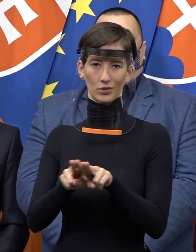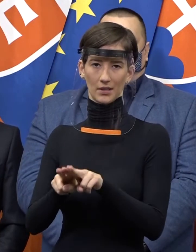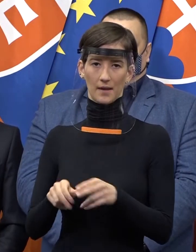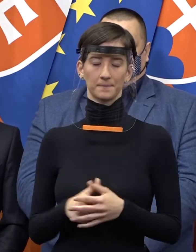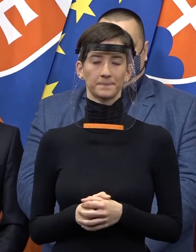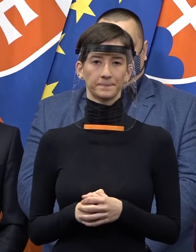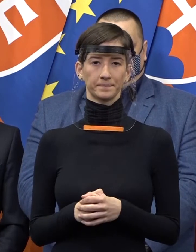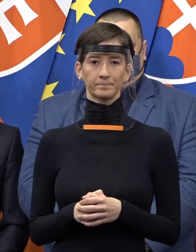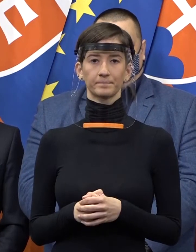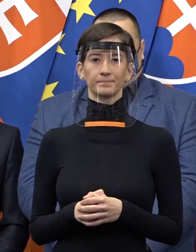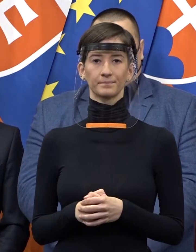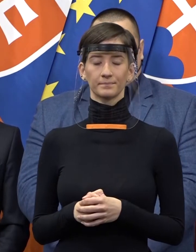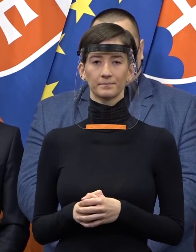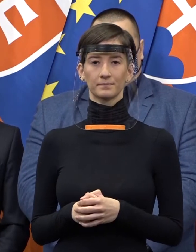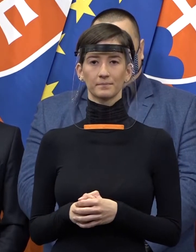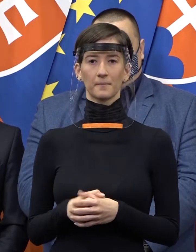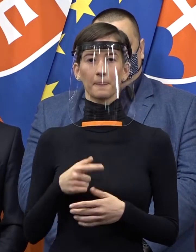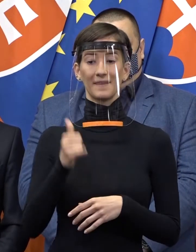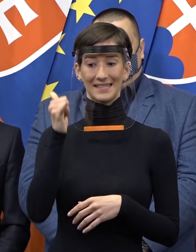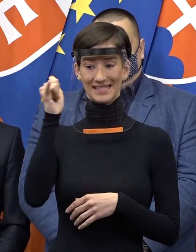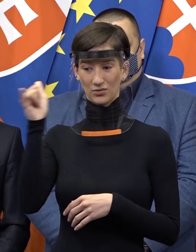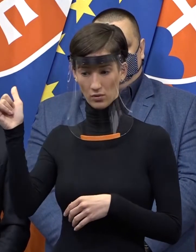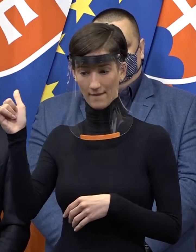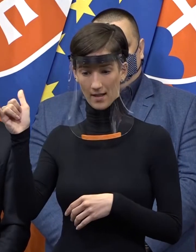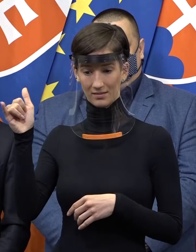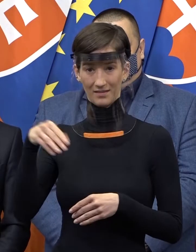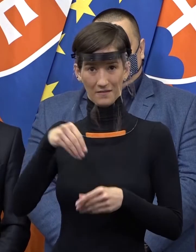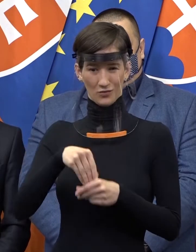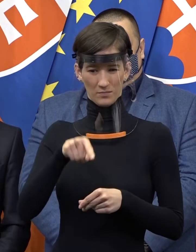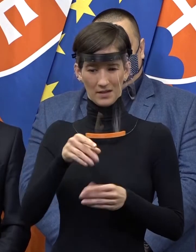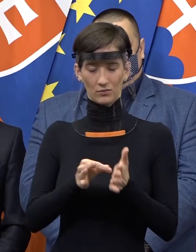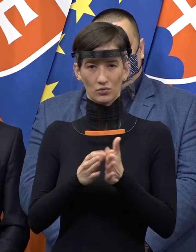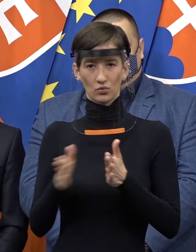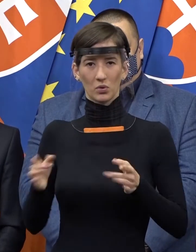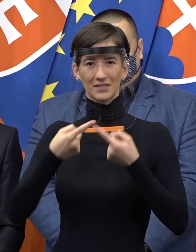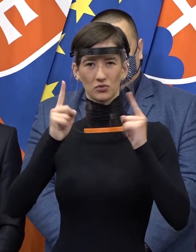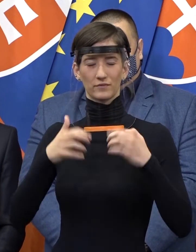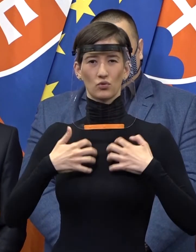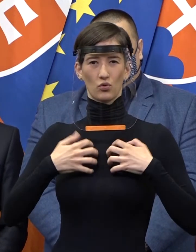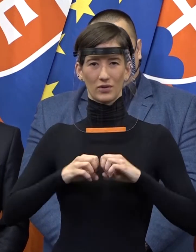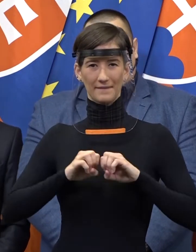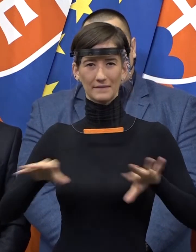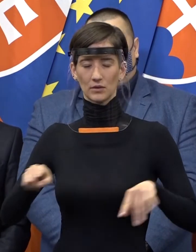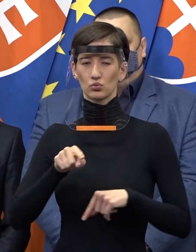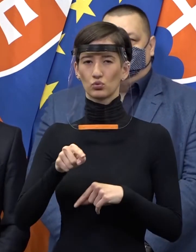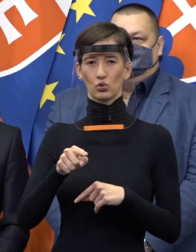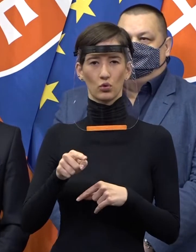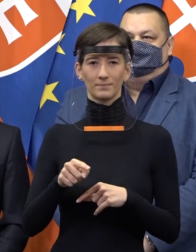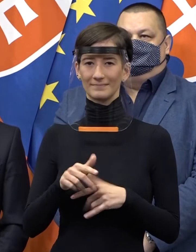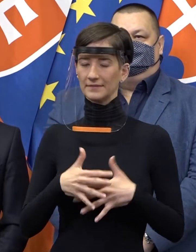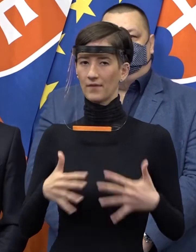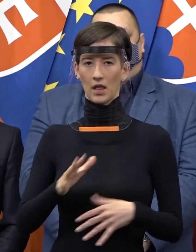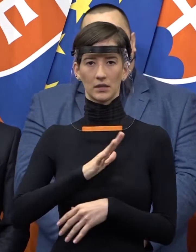v situácie pandémie znamená roznášať vírus a takýto dosť s vysokou smrtnosťou